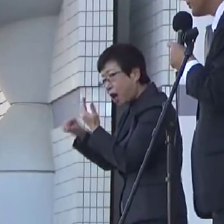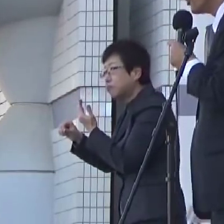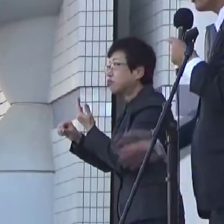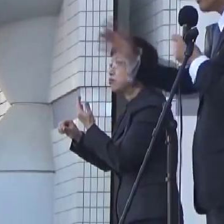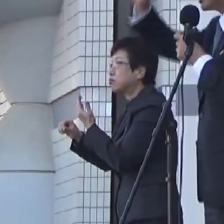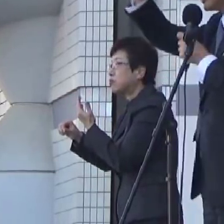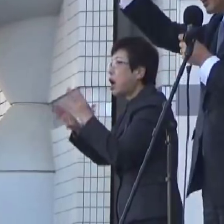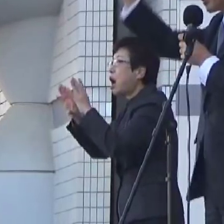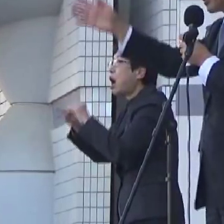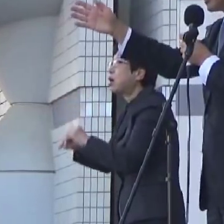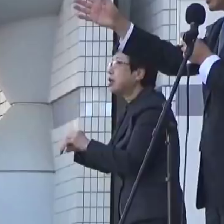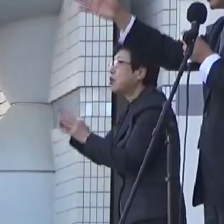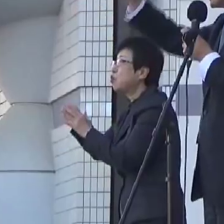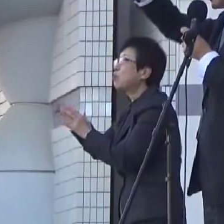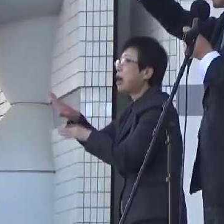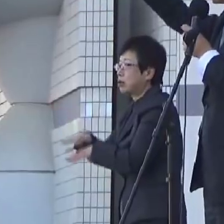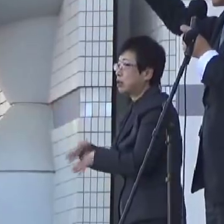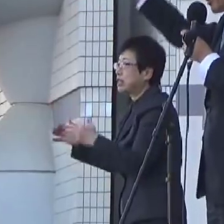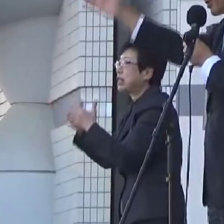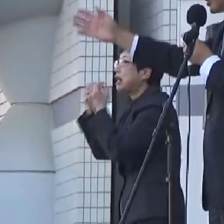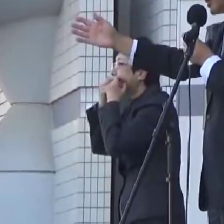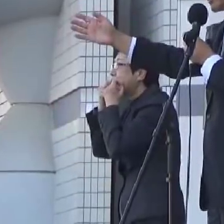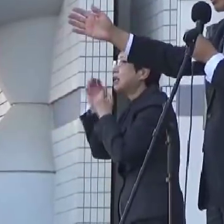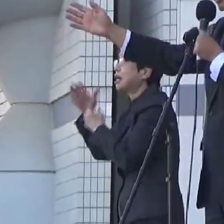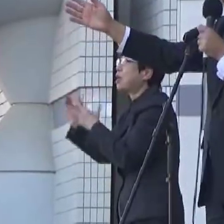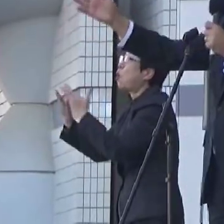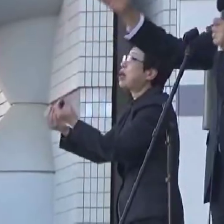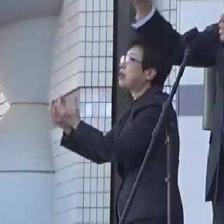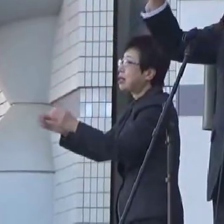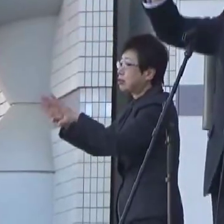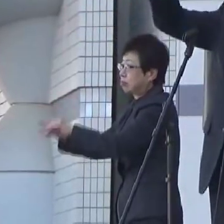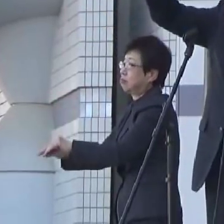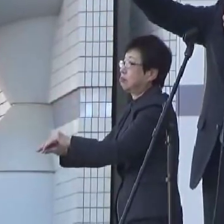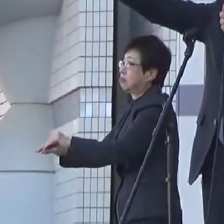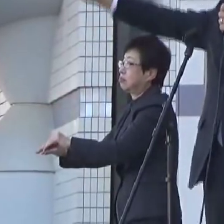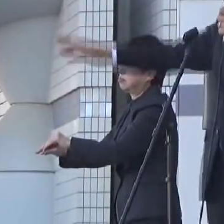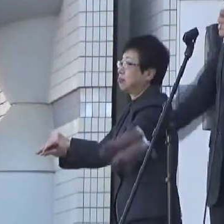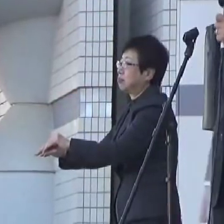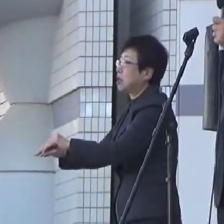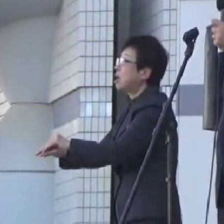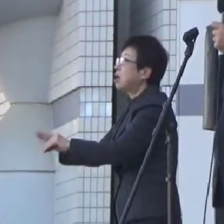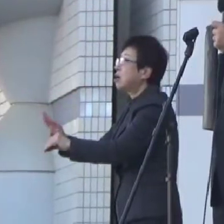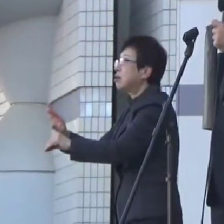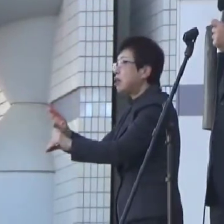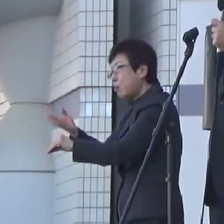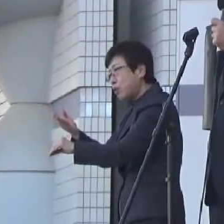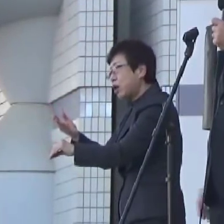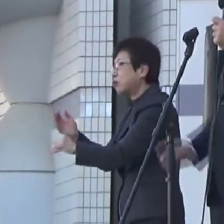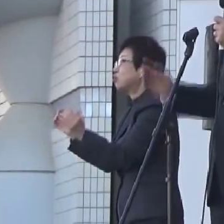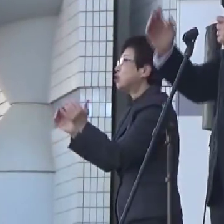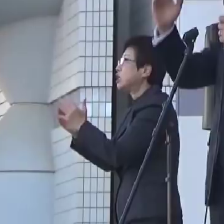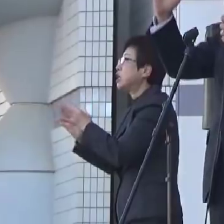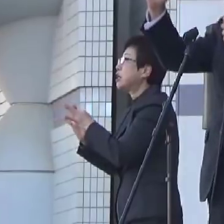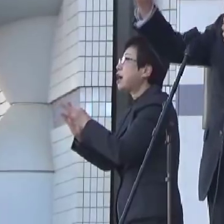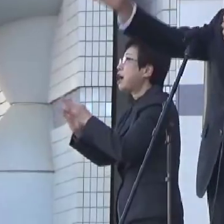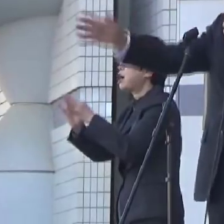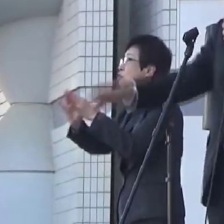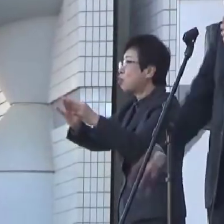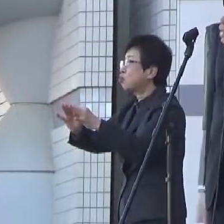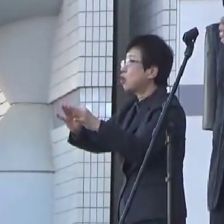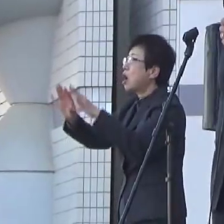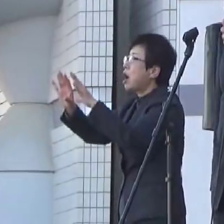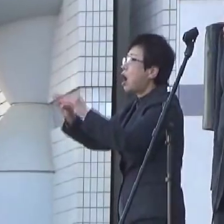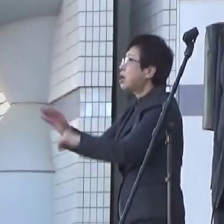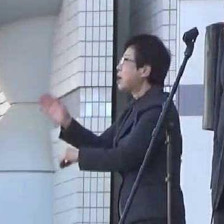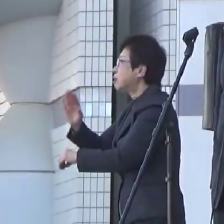案ね、もう終わりです、審議できなかったけど終わりです、審議継続ってやるわけですよ。だから廃案にも